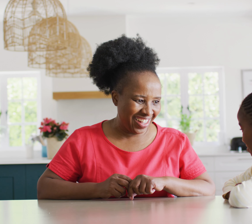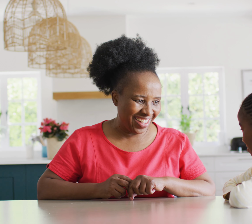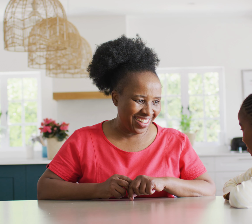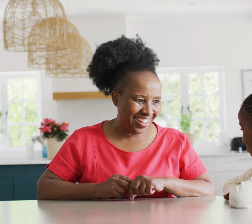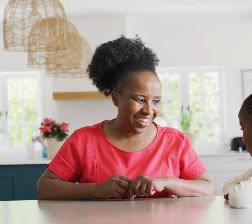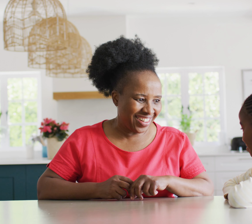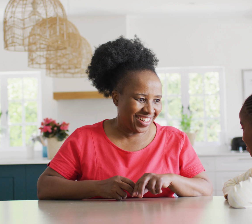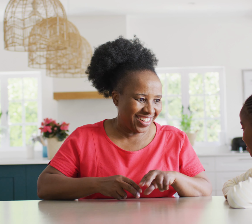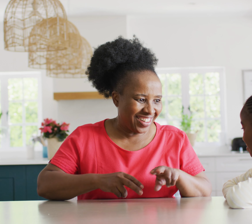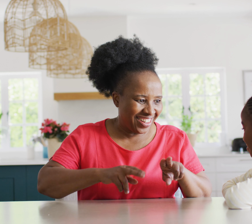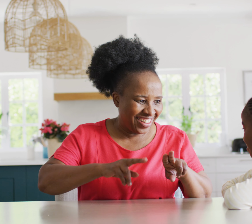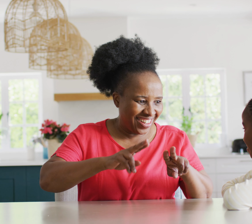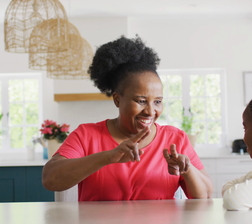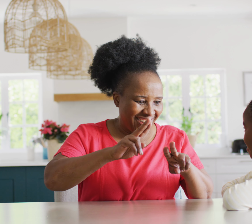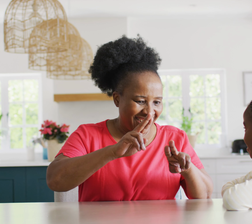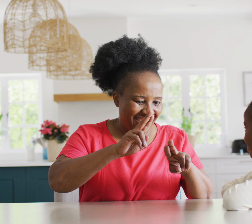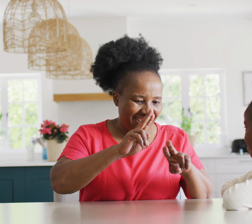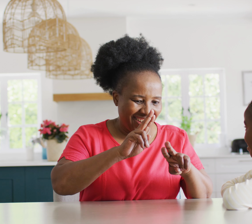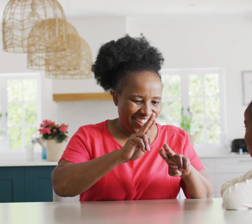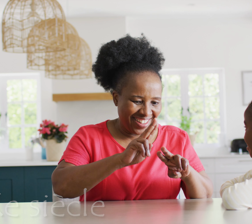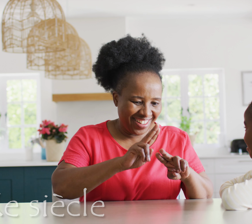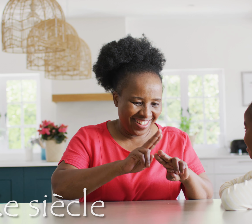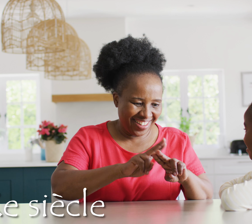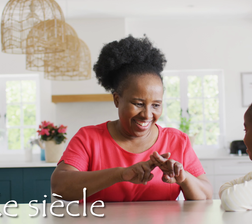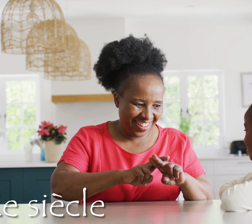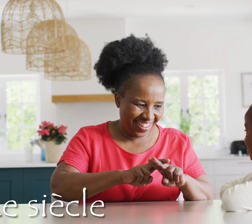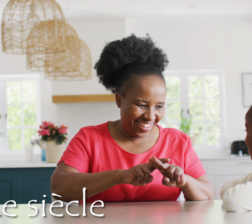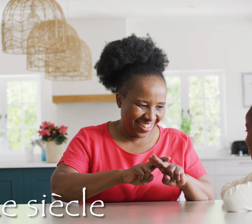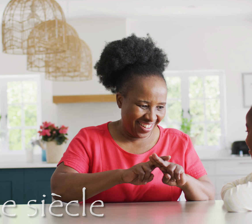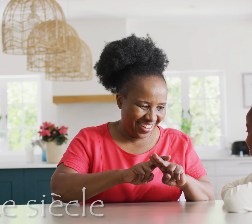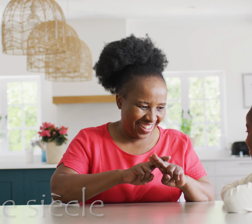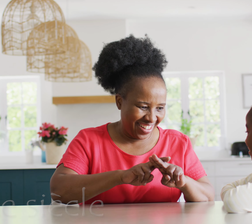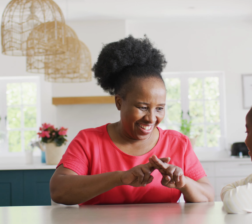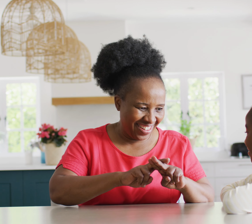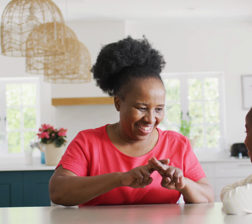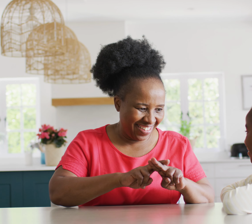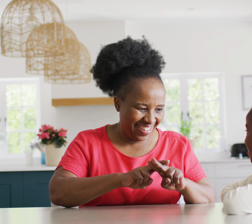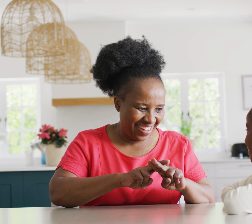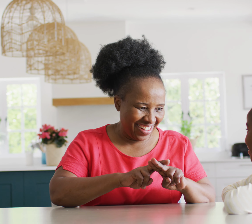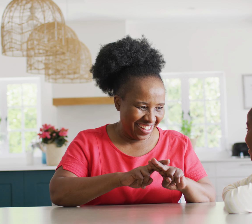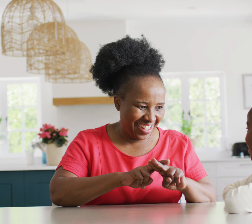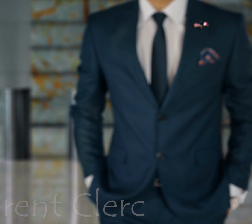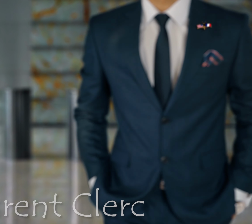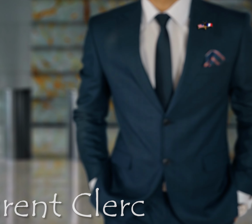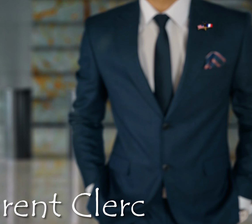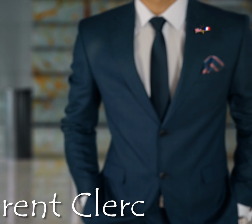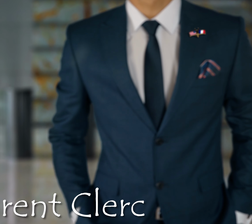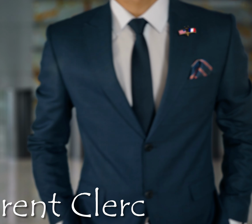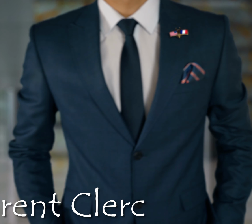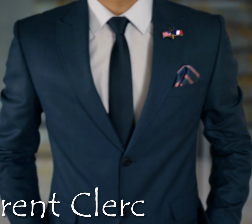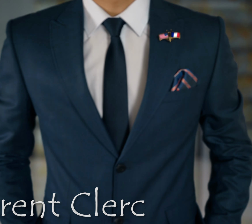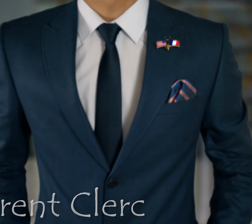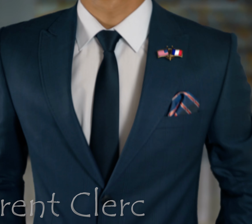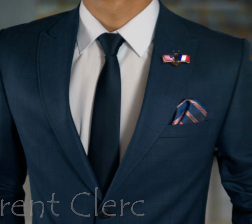pays. Aux États-Unis, au début du XIXe siècle, un jeune sourd français, Laurent Clerc, part enseigner à